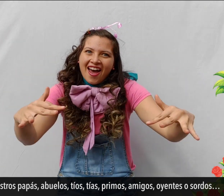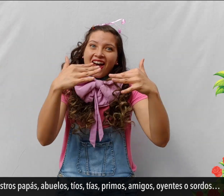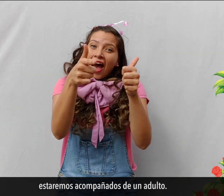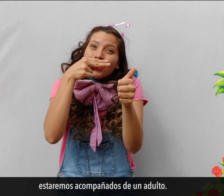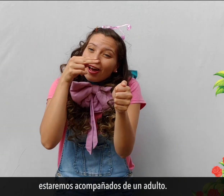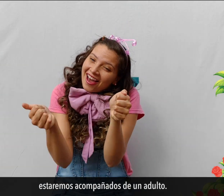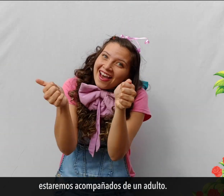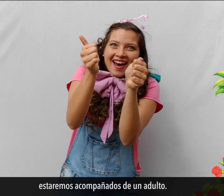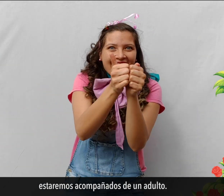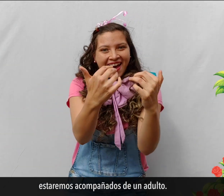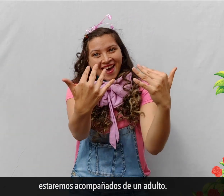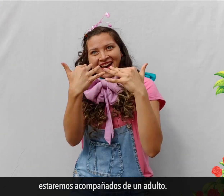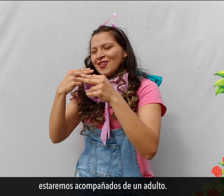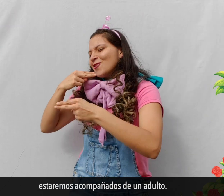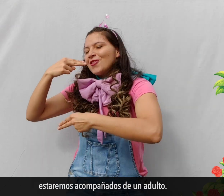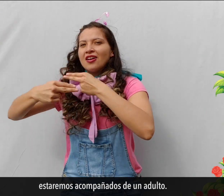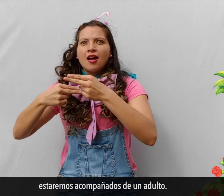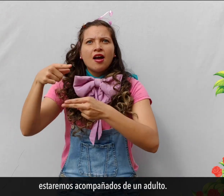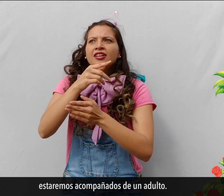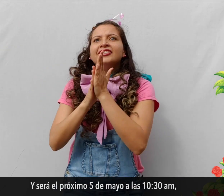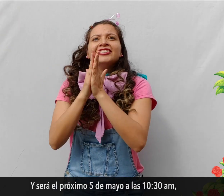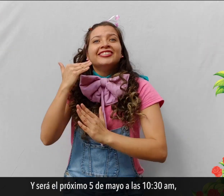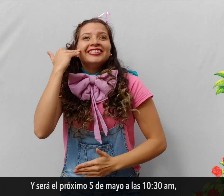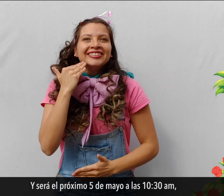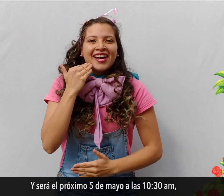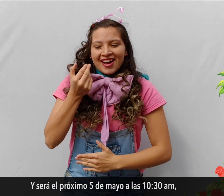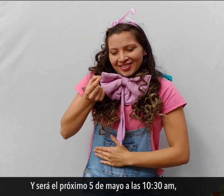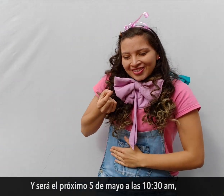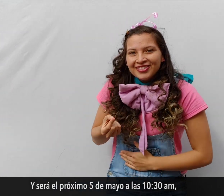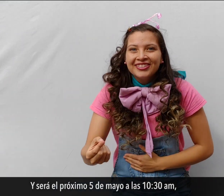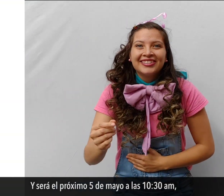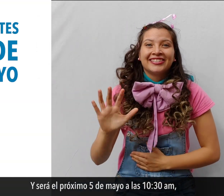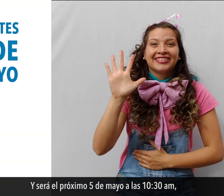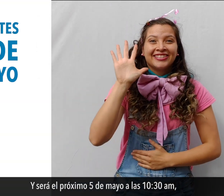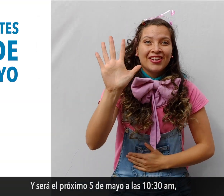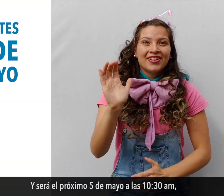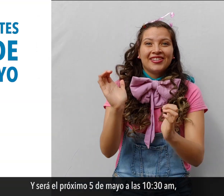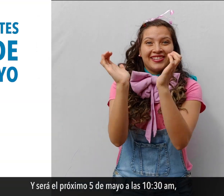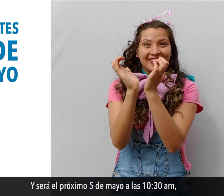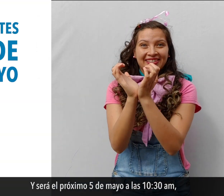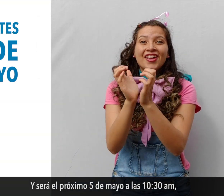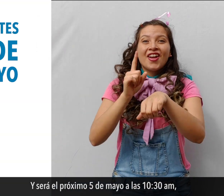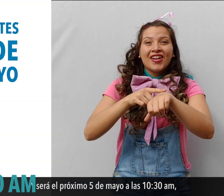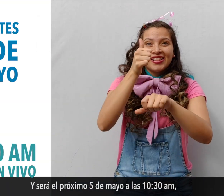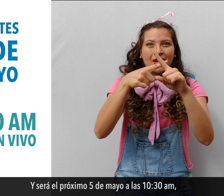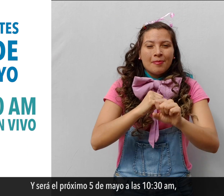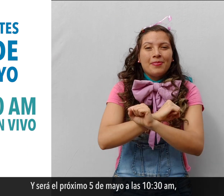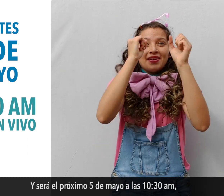amigos, oyentes o sordos. Estaremos acompañados de un adulto. Y será el próximo 5 de mayo a las